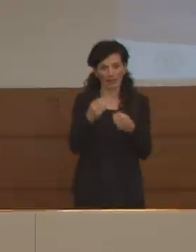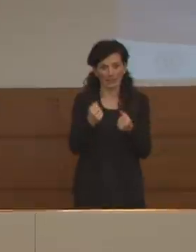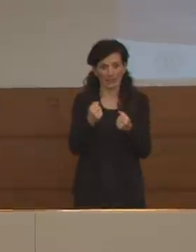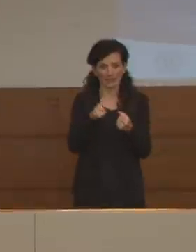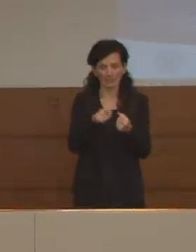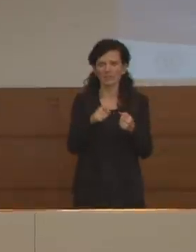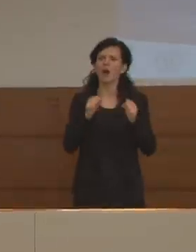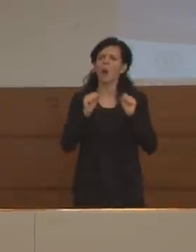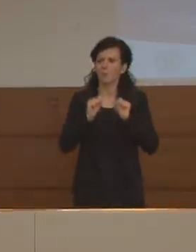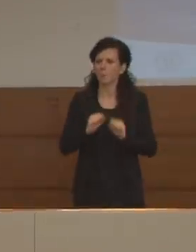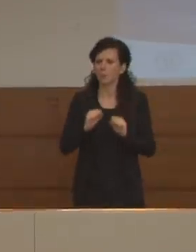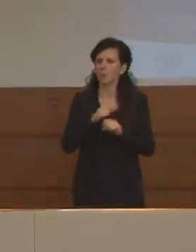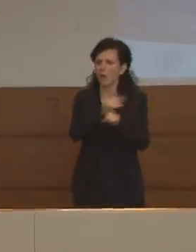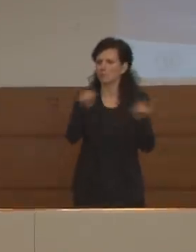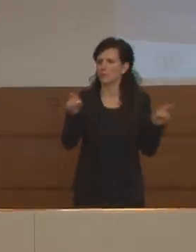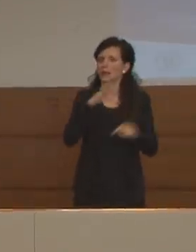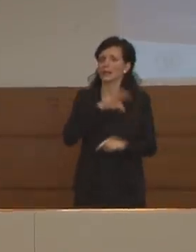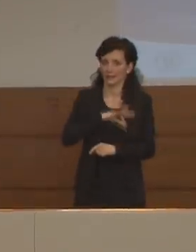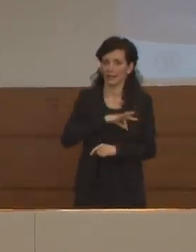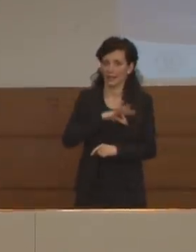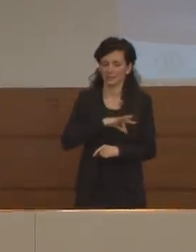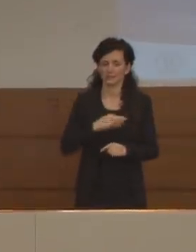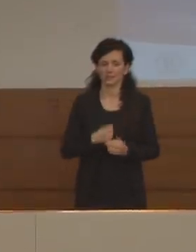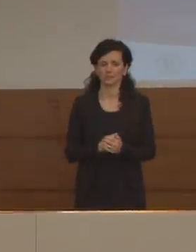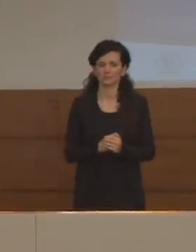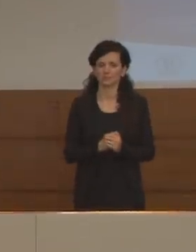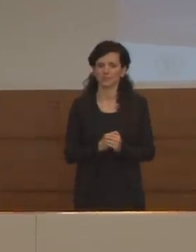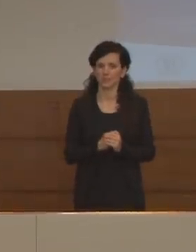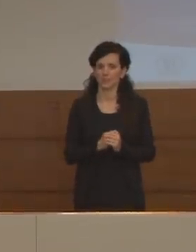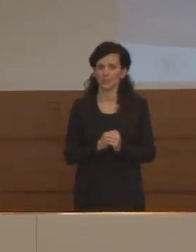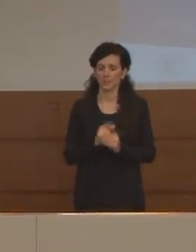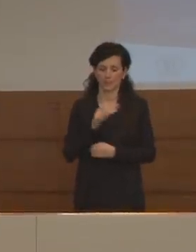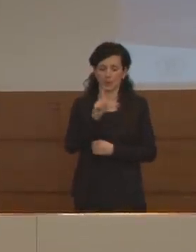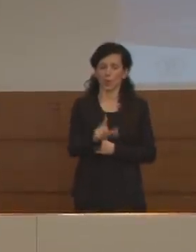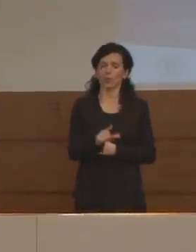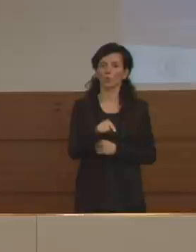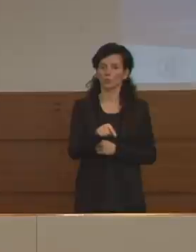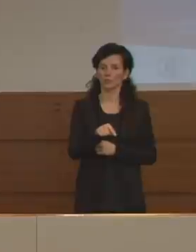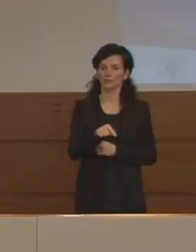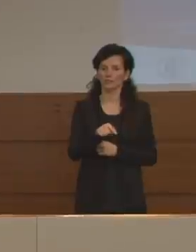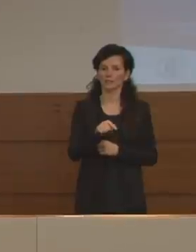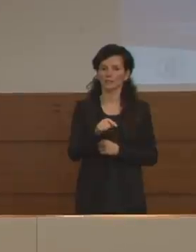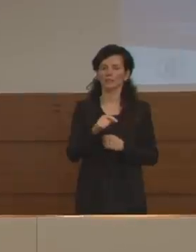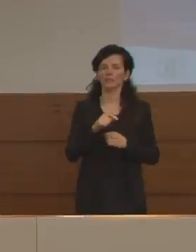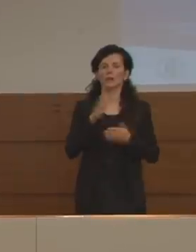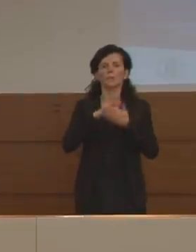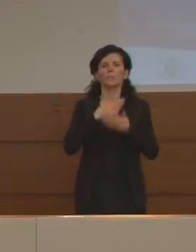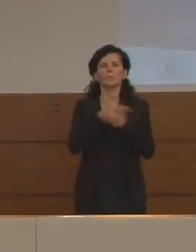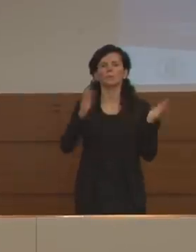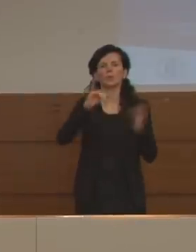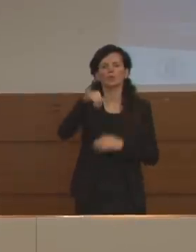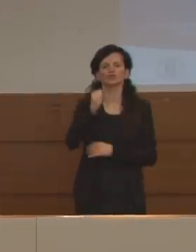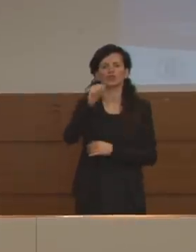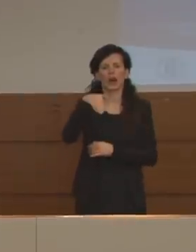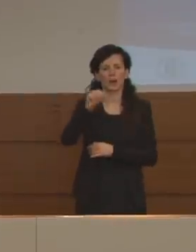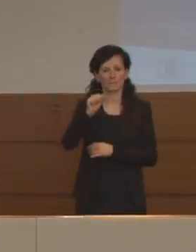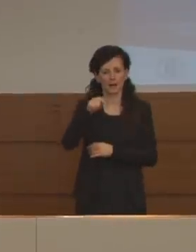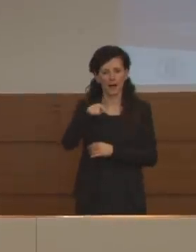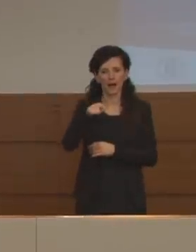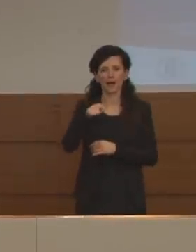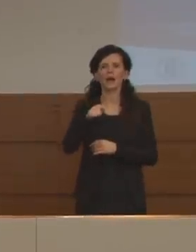possono essere di interesse per lunedì verrà pubblicato su jama il resoconto dei primi